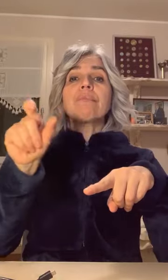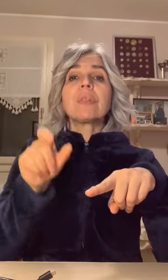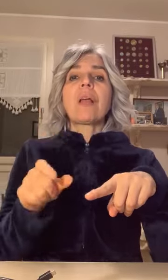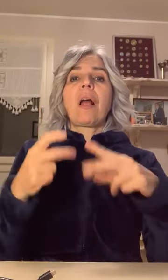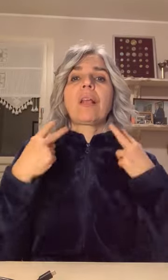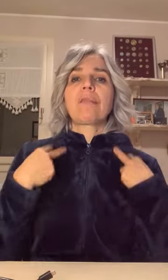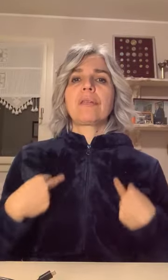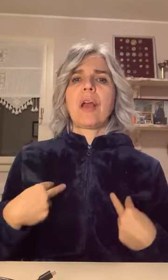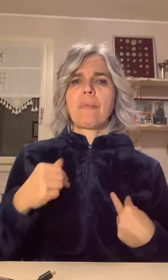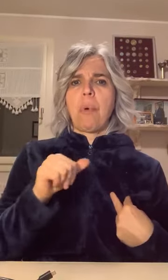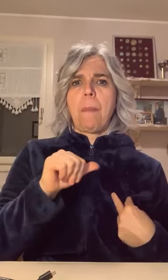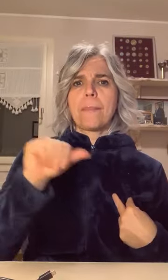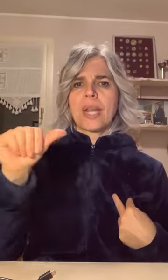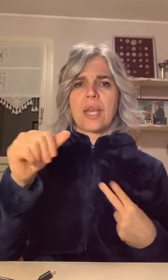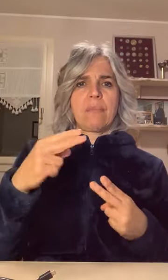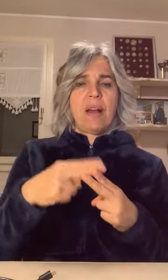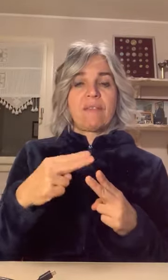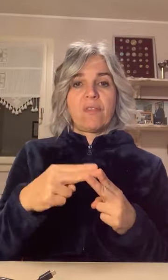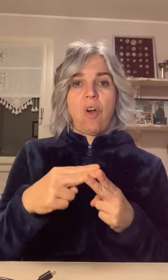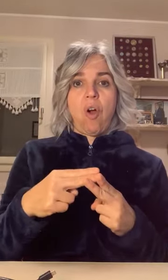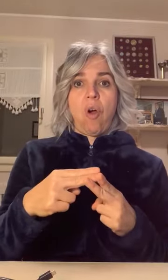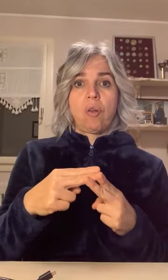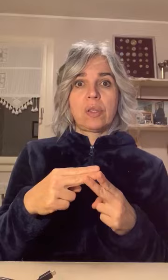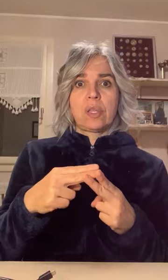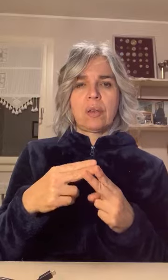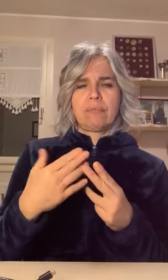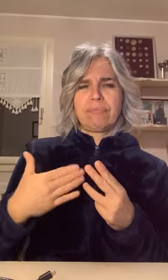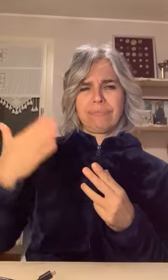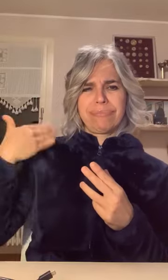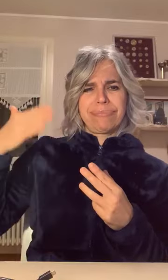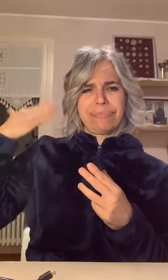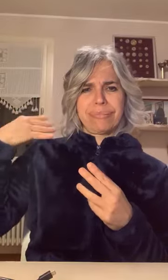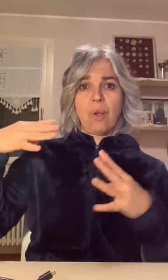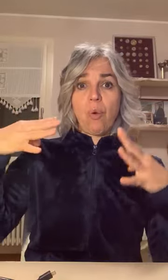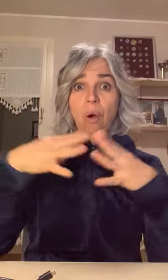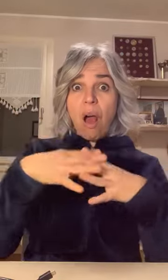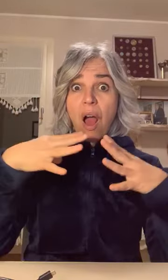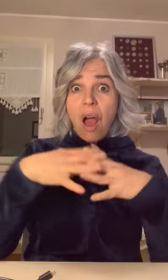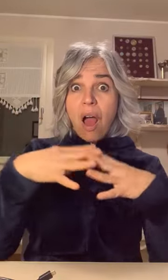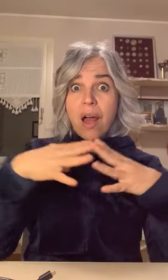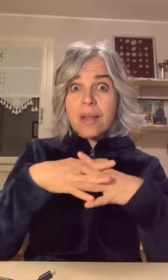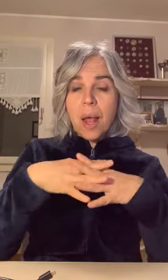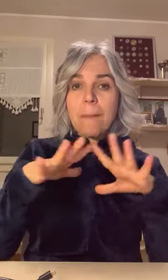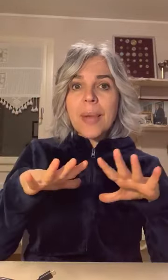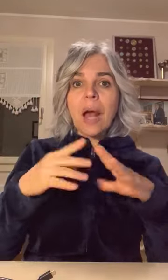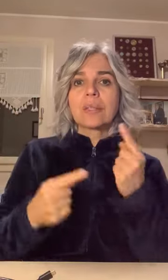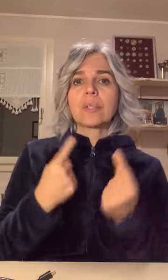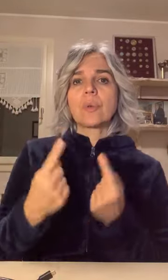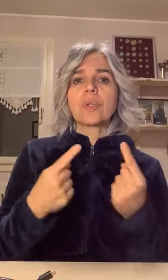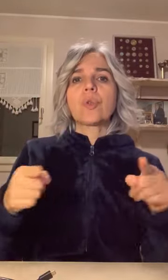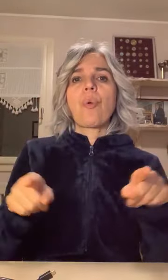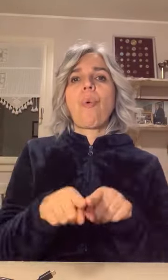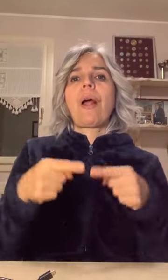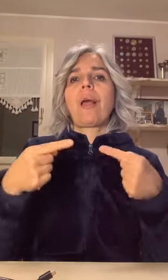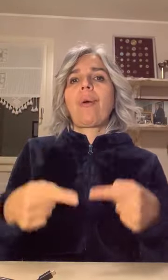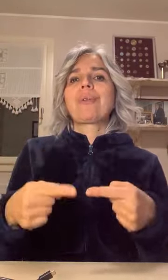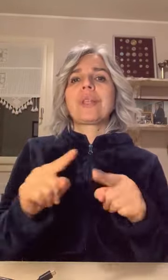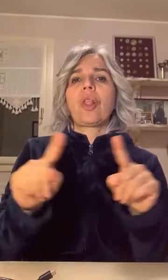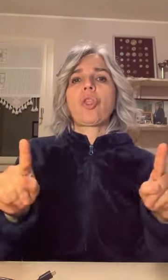il dopoguerra che è avvenuta. È una crisi, e sicuramente sarà scritto negli annali,